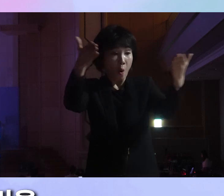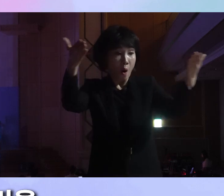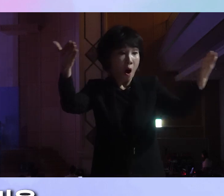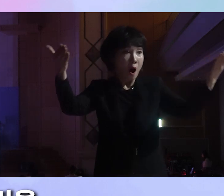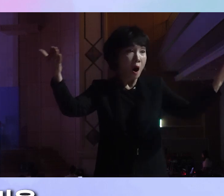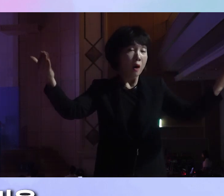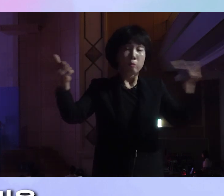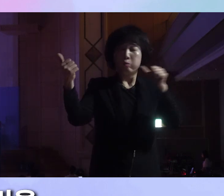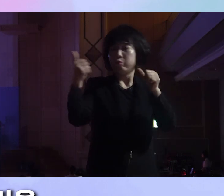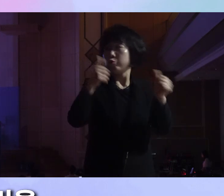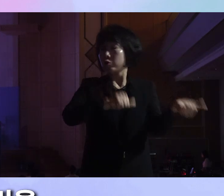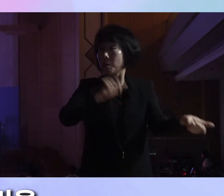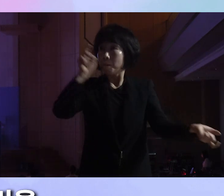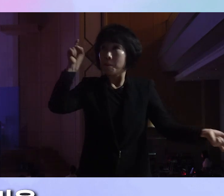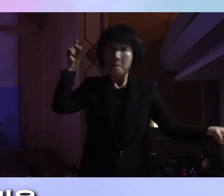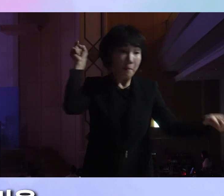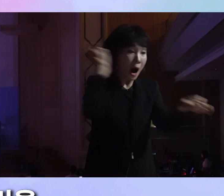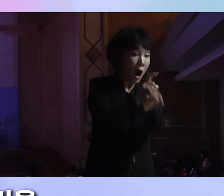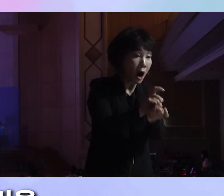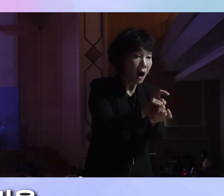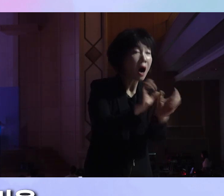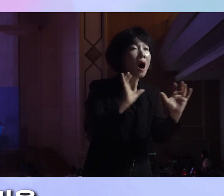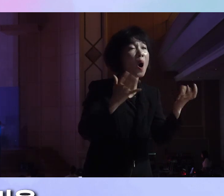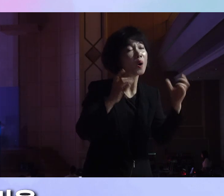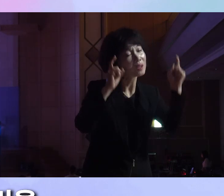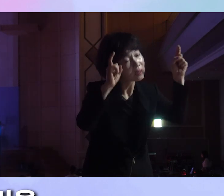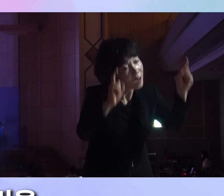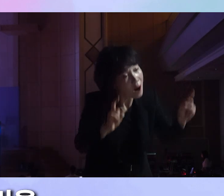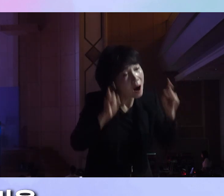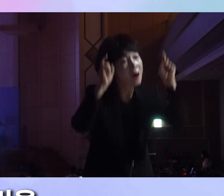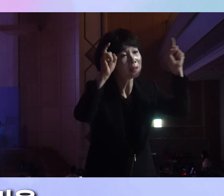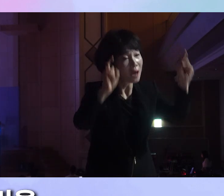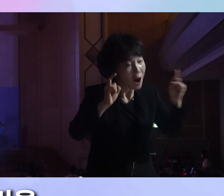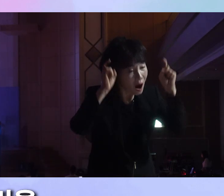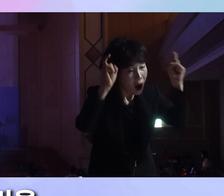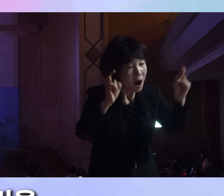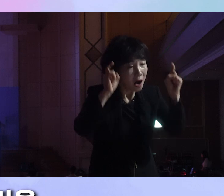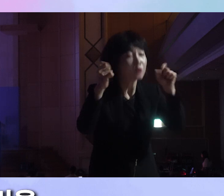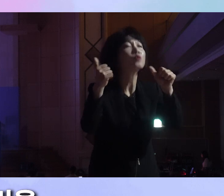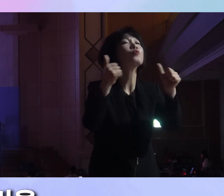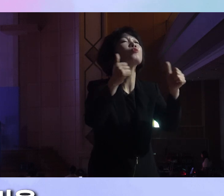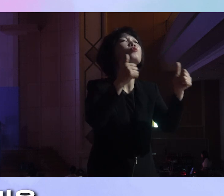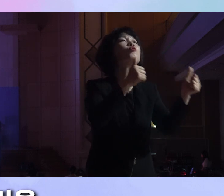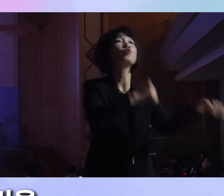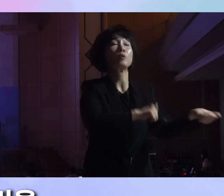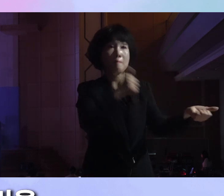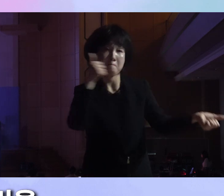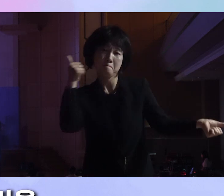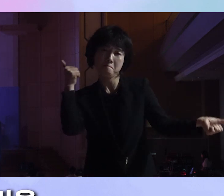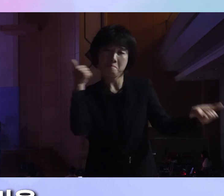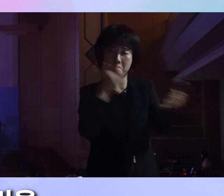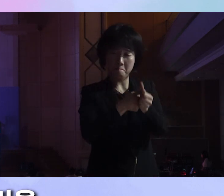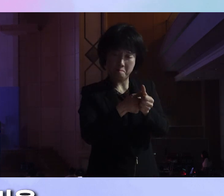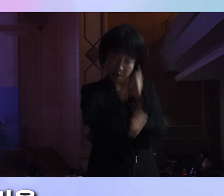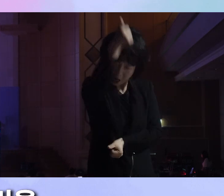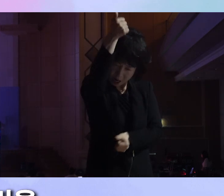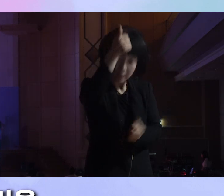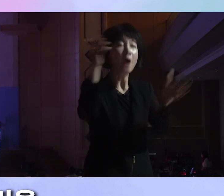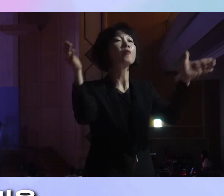열리고 죽임당한 어린 양 죽음을